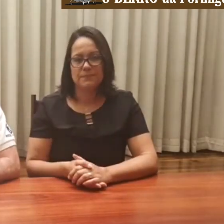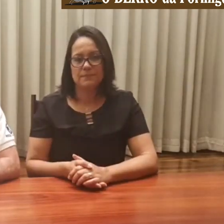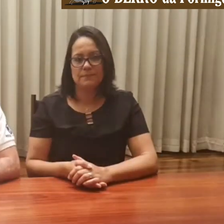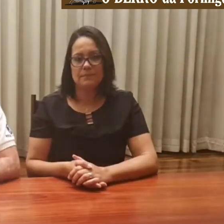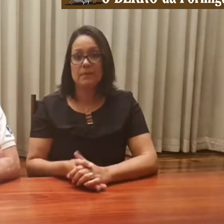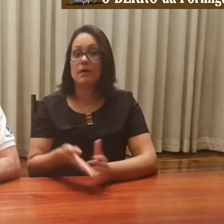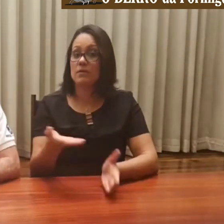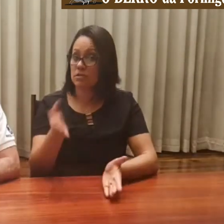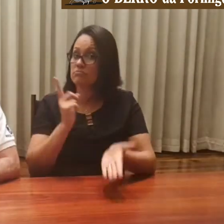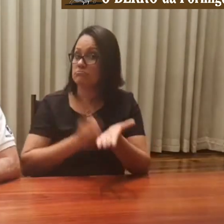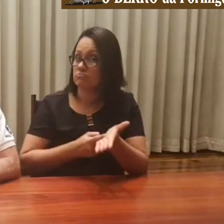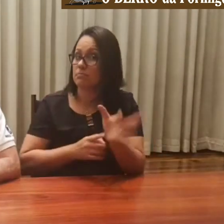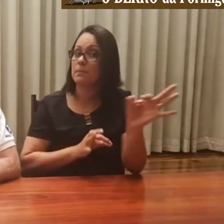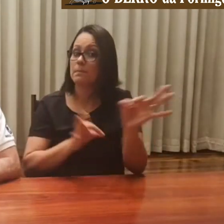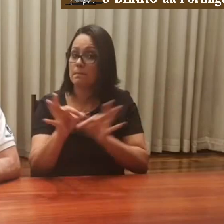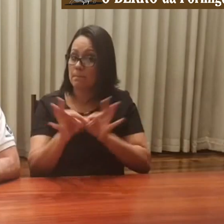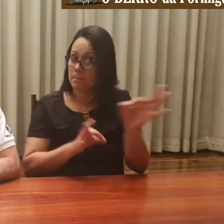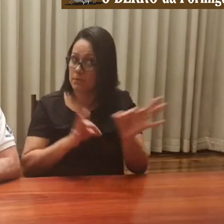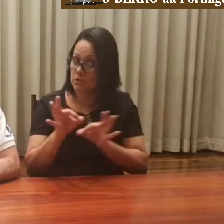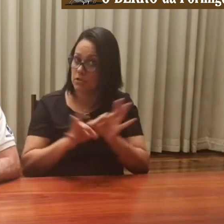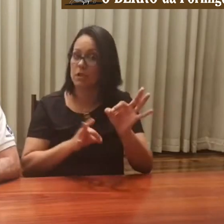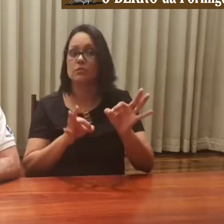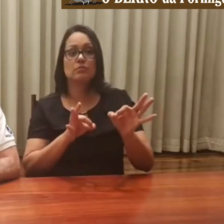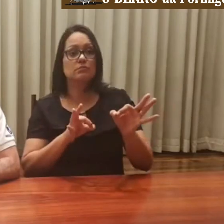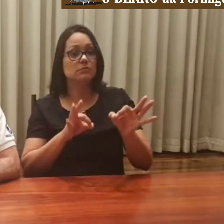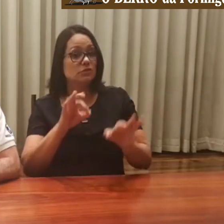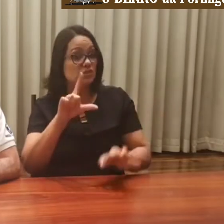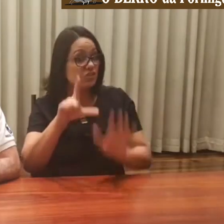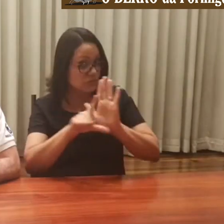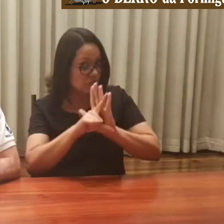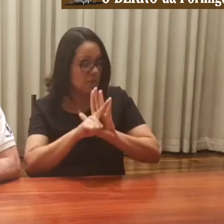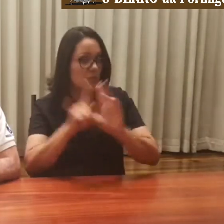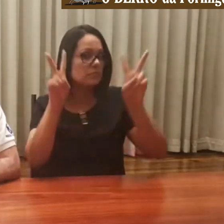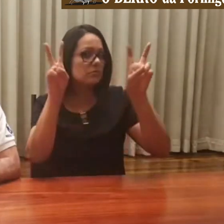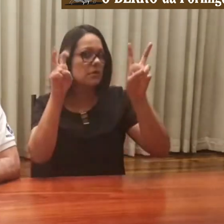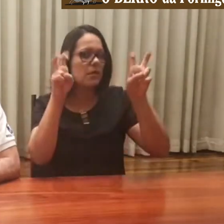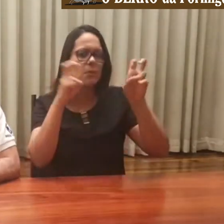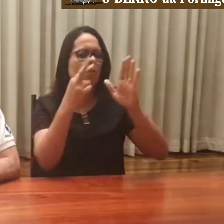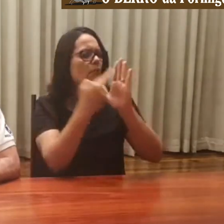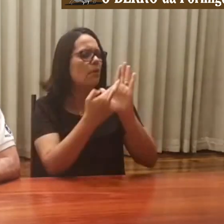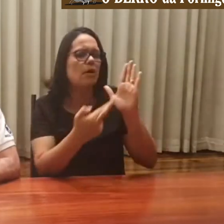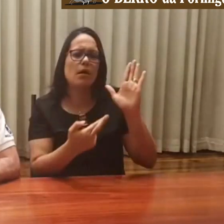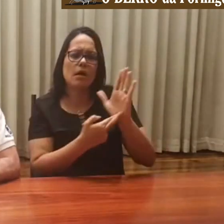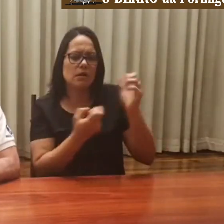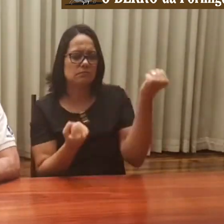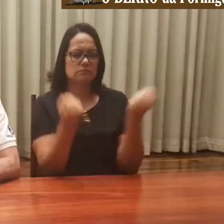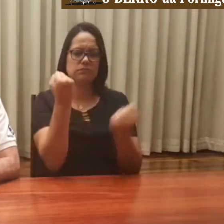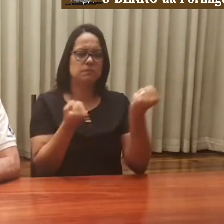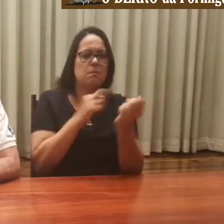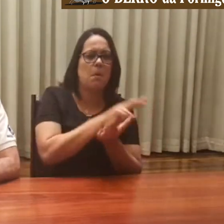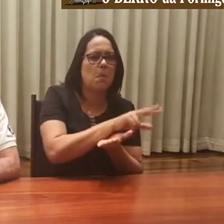Nós temos um projeto de lei que trata aí do Código de Trânsito, né? E entre outras coisas, a